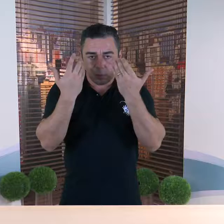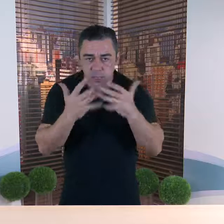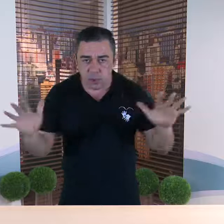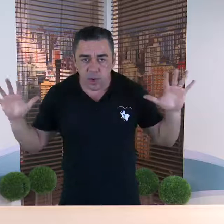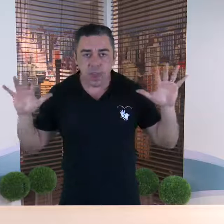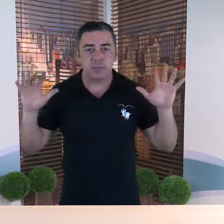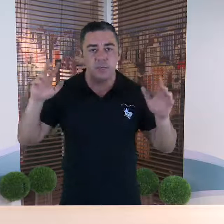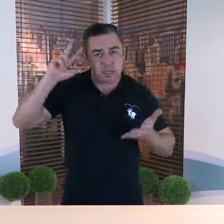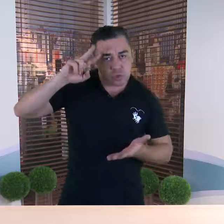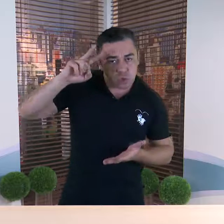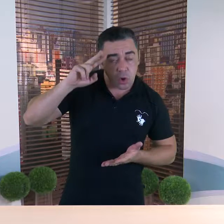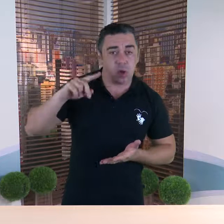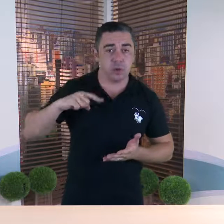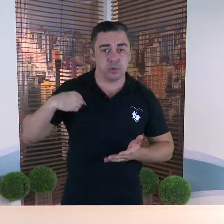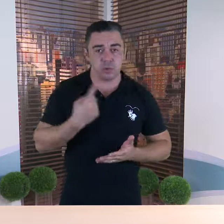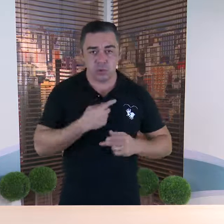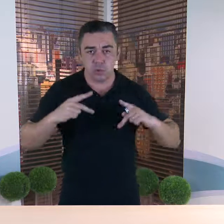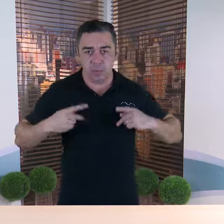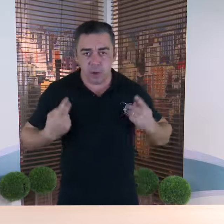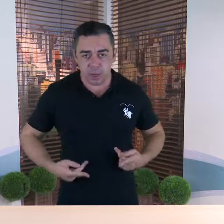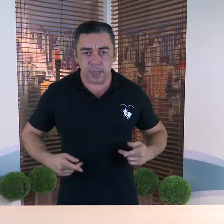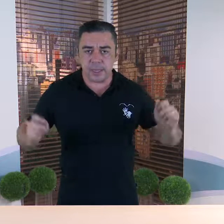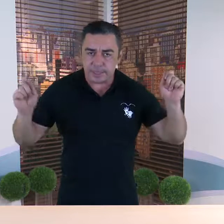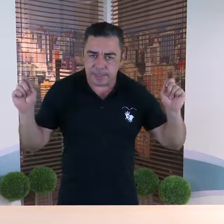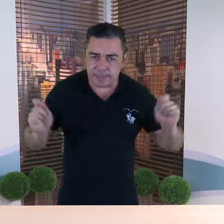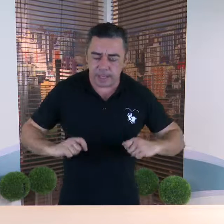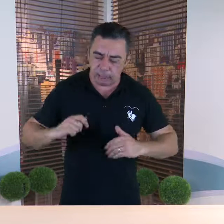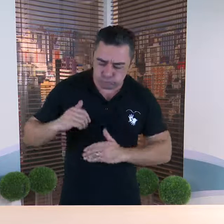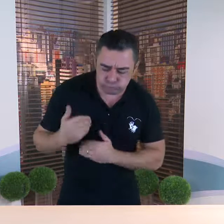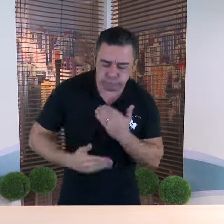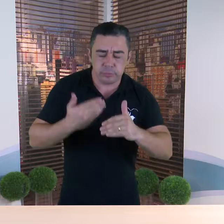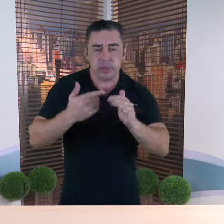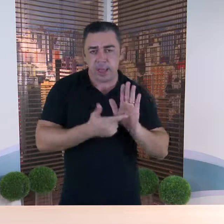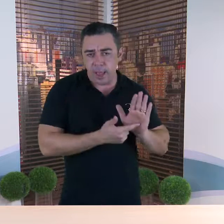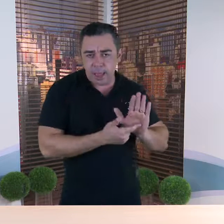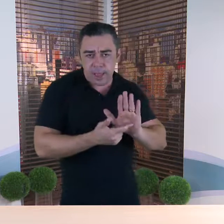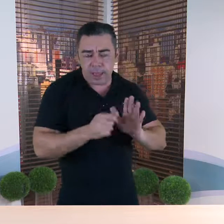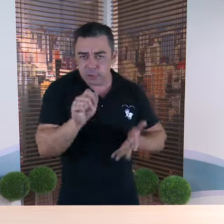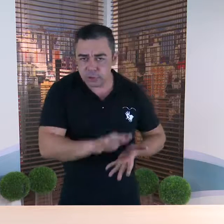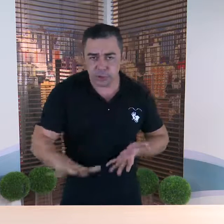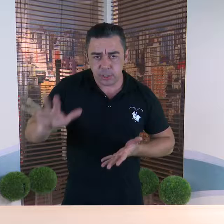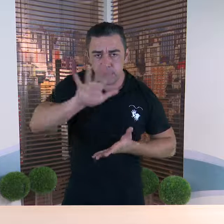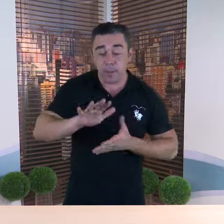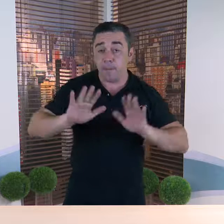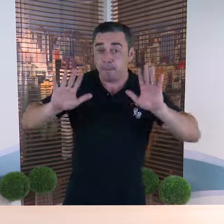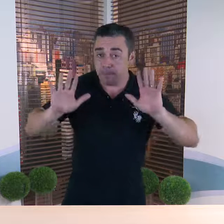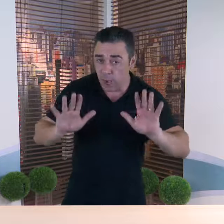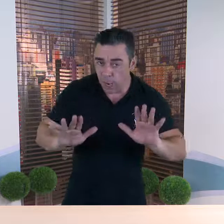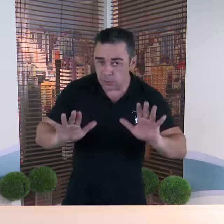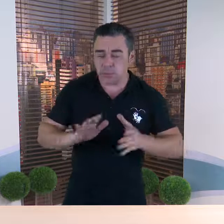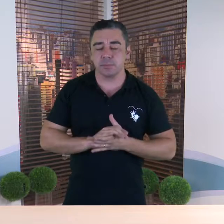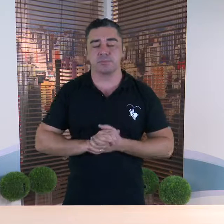na história e na humanidade e edifica-se no alicerce da revelação geral.